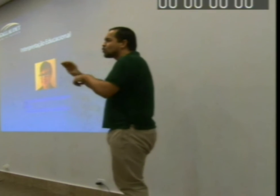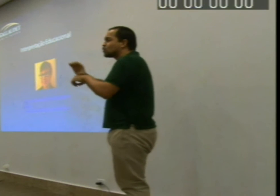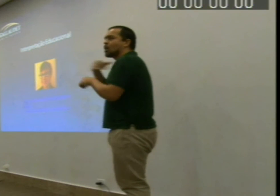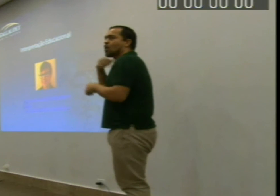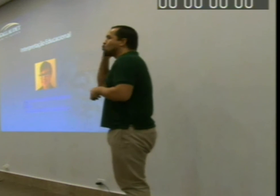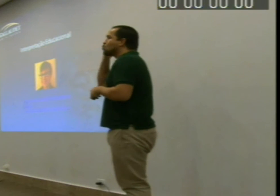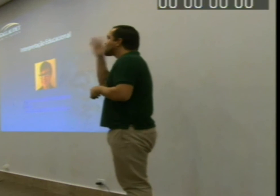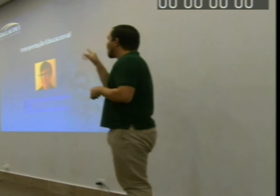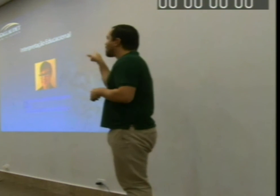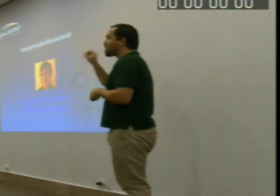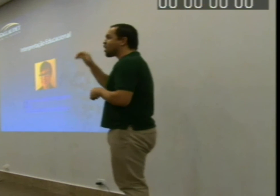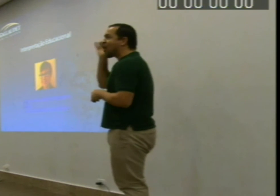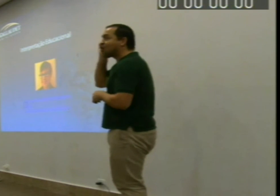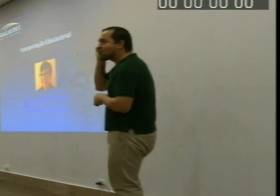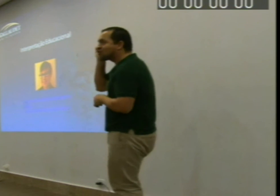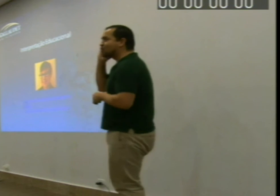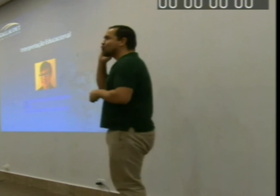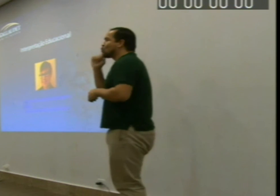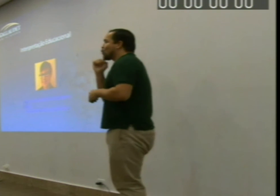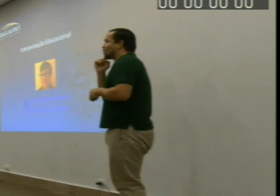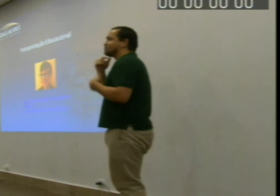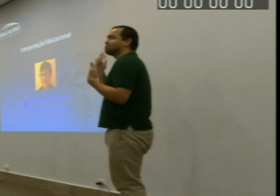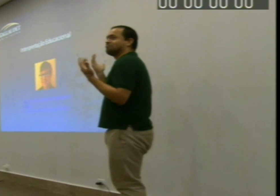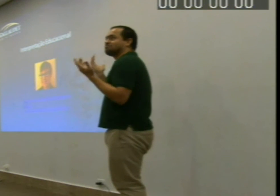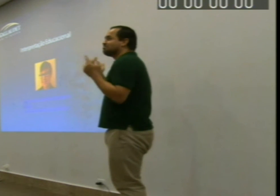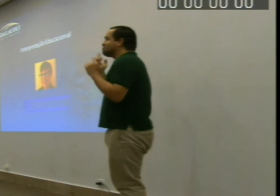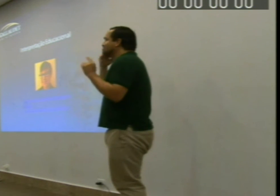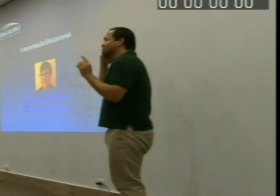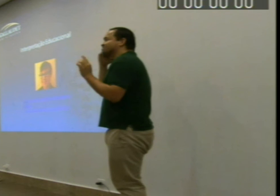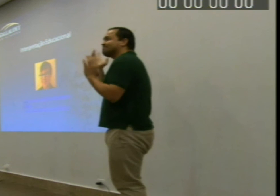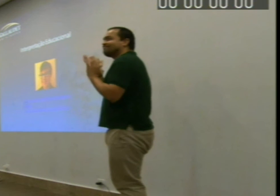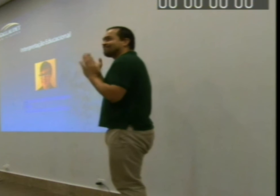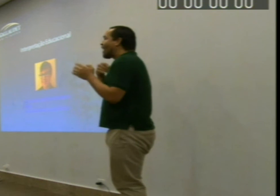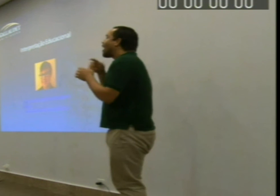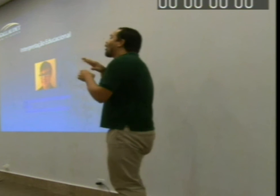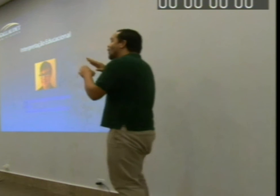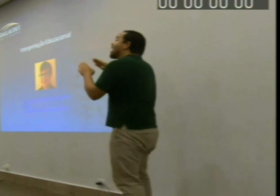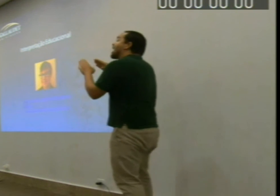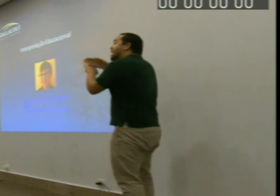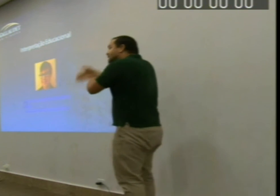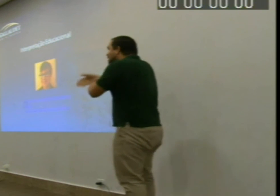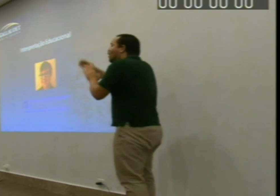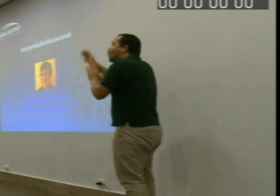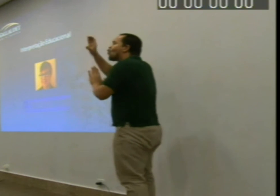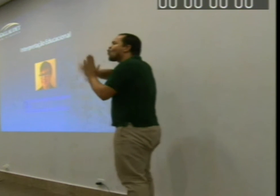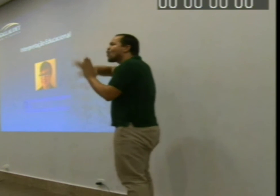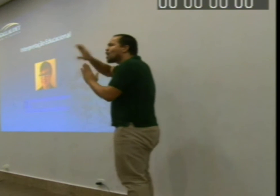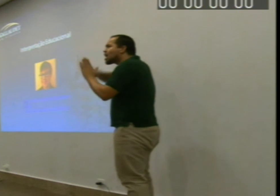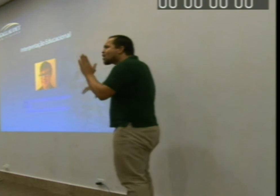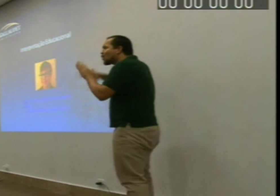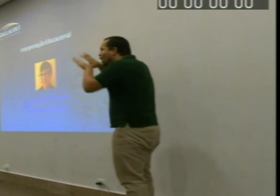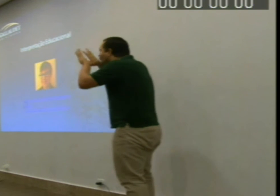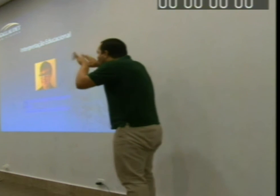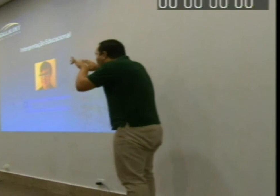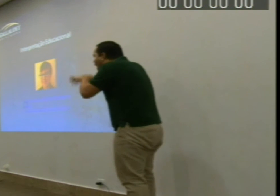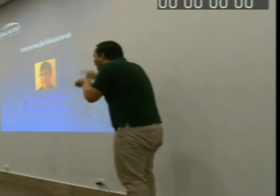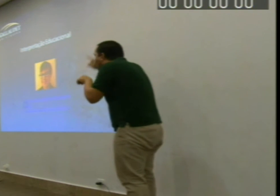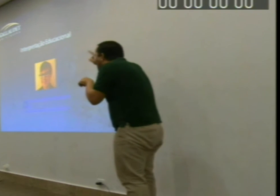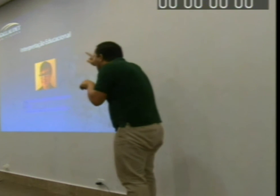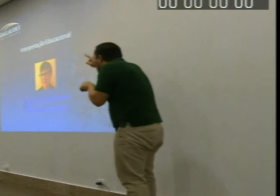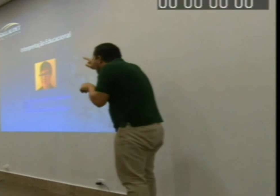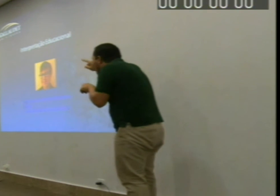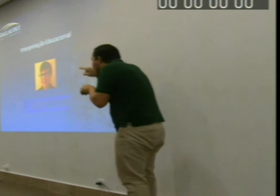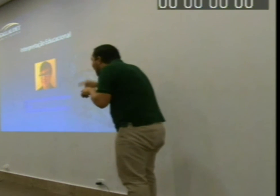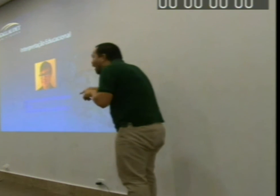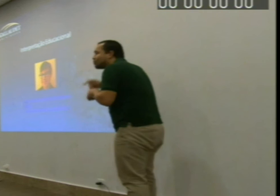TRS qu meses de curso eu não sabia se ela era surda se ela era ouvinte Eu não então eu entrei no currículo